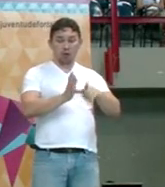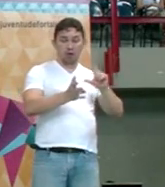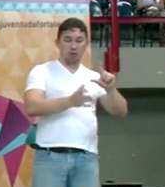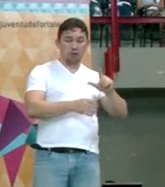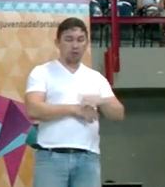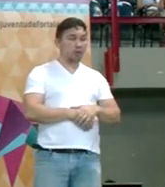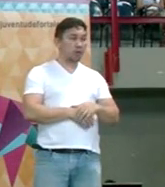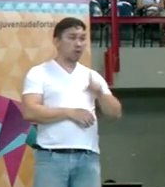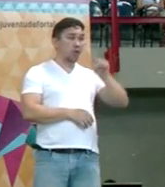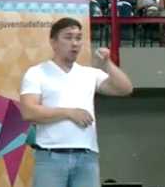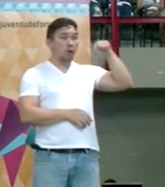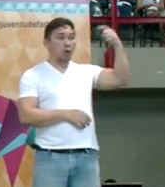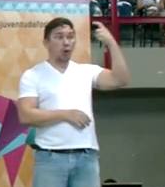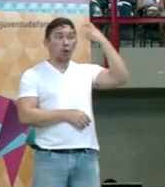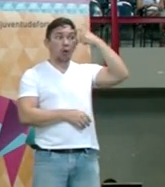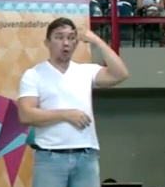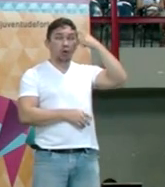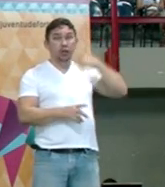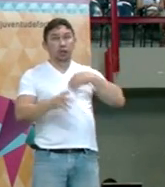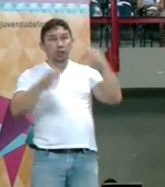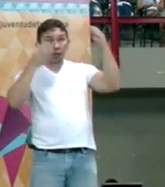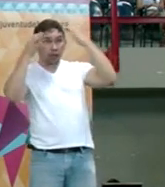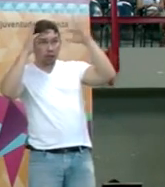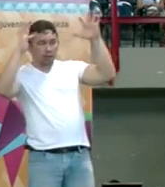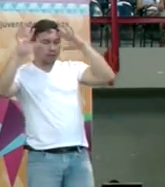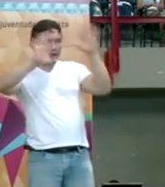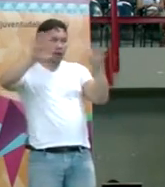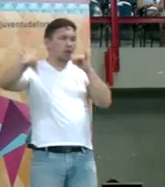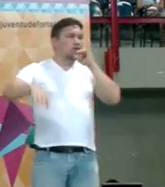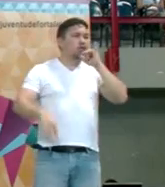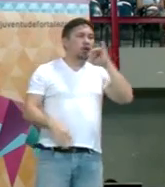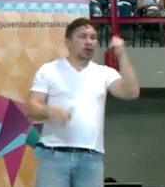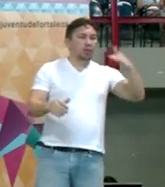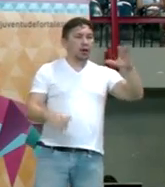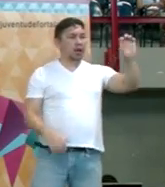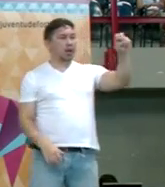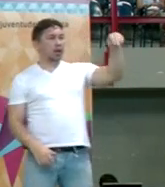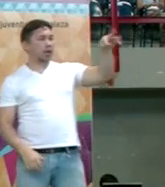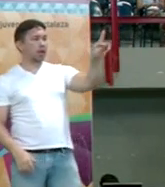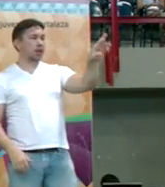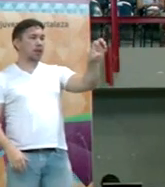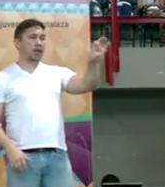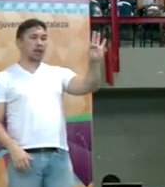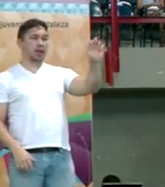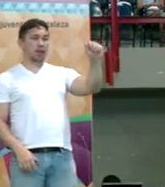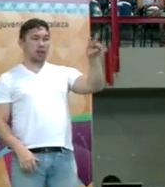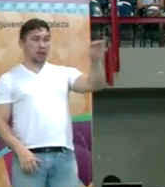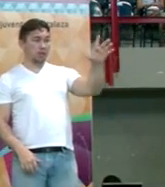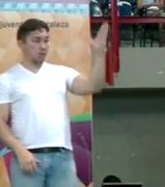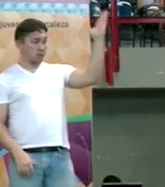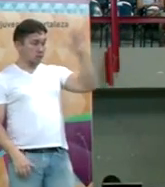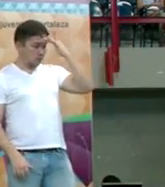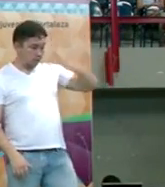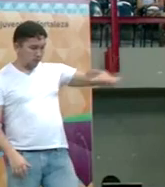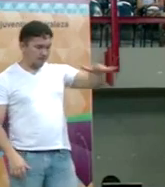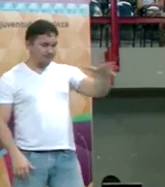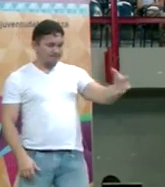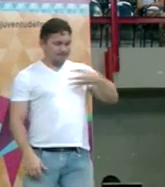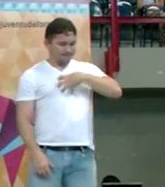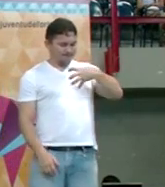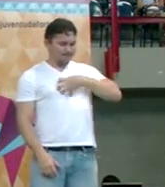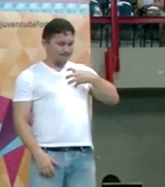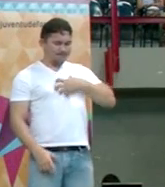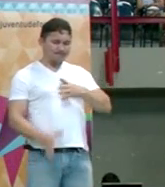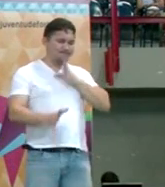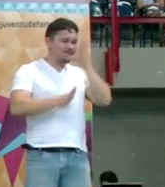Depois, só se tiver uma ideia intercalada. Vamos dar um exemplo. Se eu dissesse assim, o povo brasileiro vive sobre a síndrome